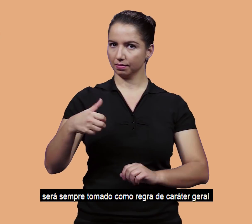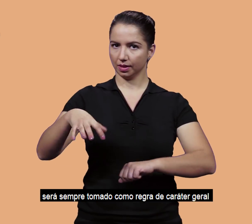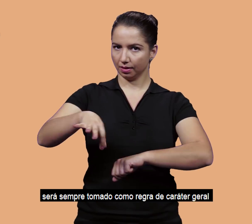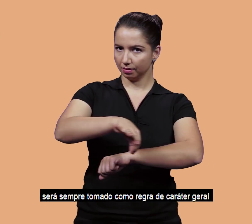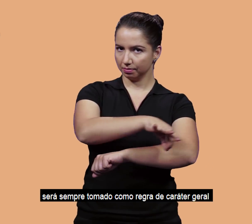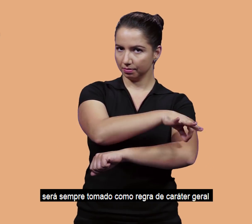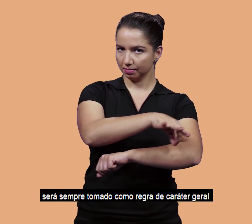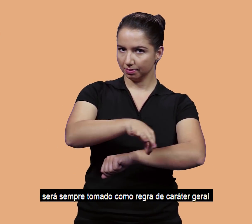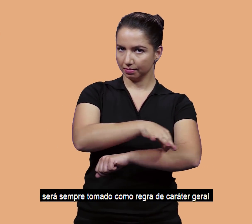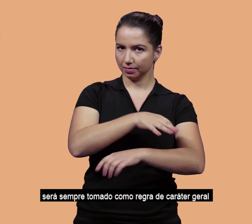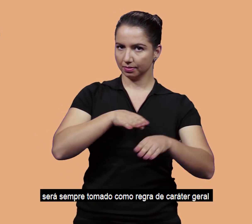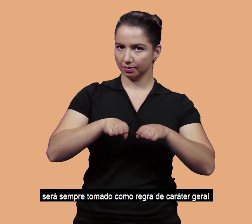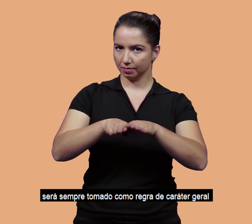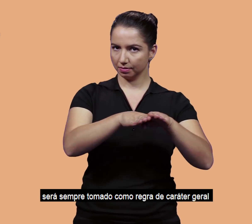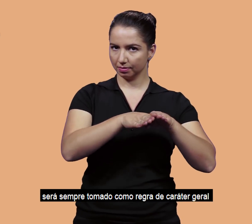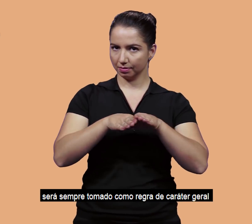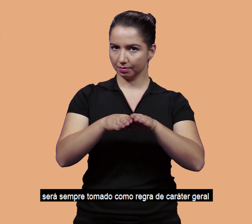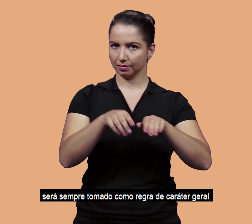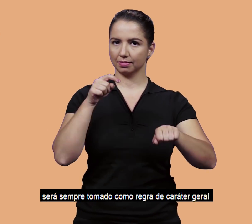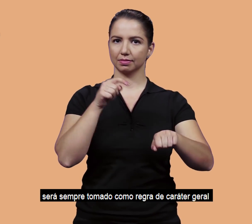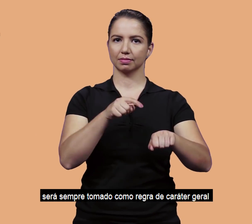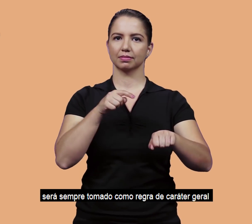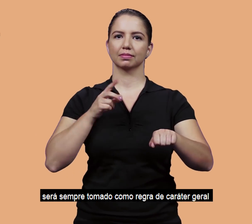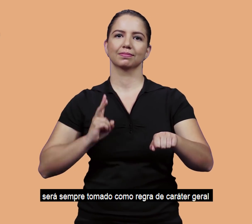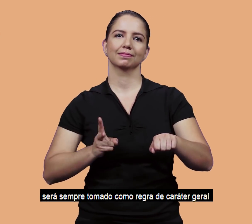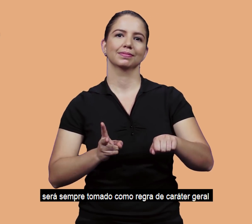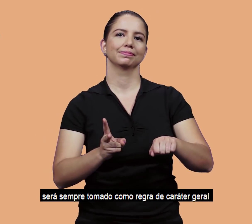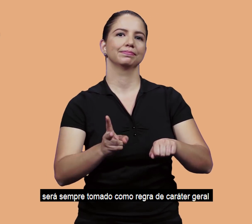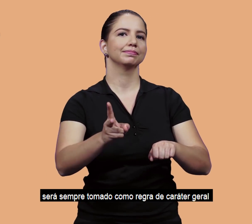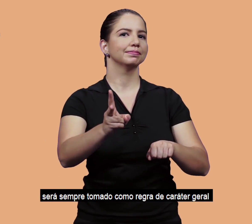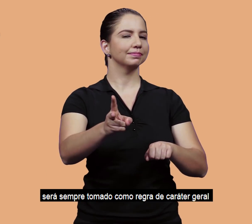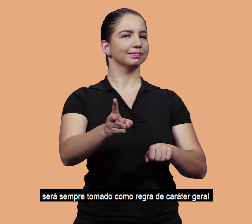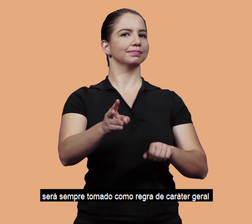será sempre tomado como regra de caráter geral